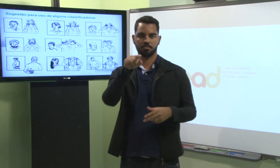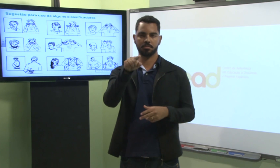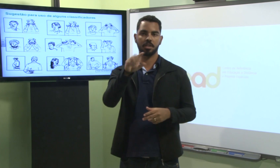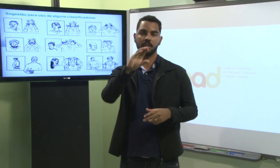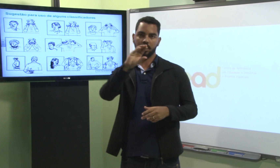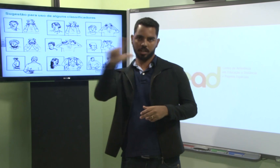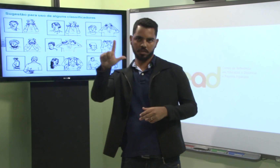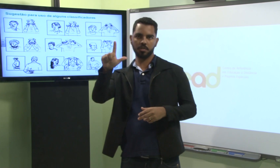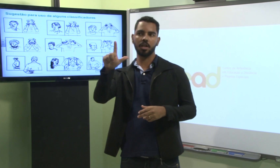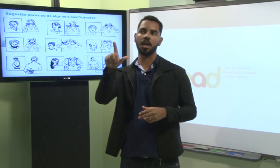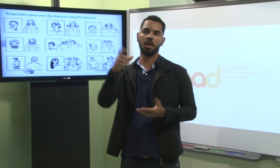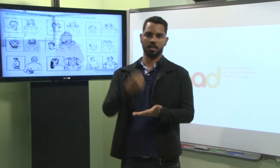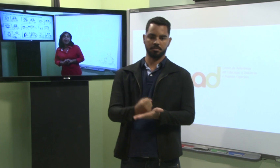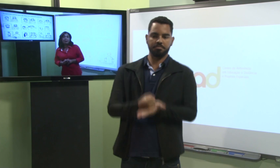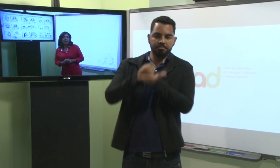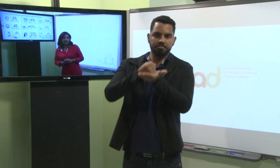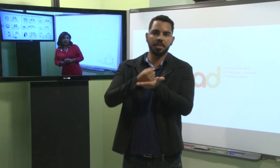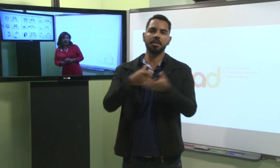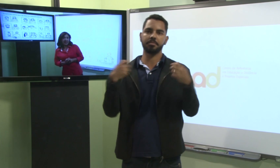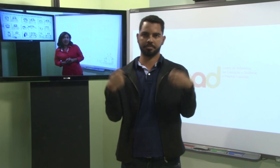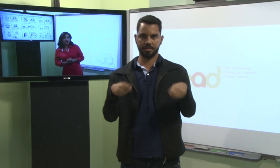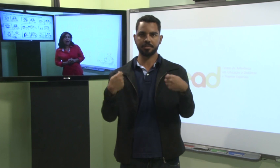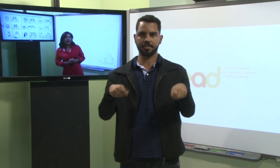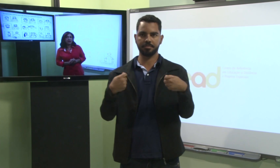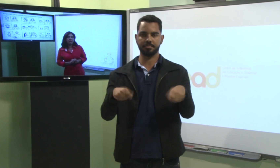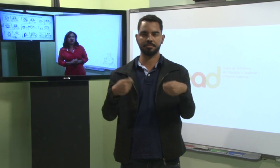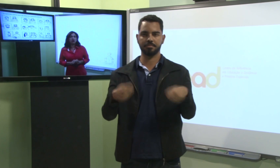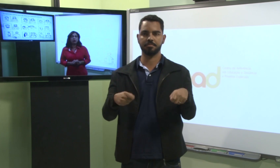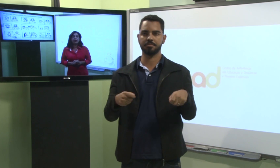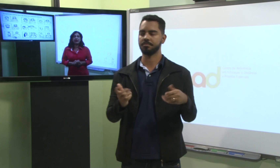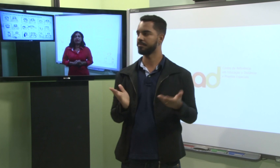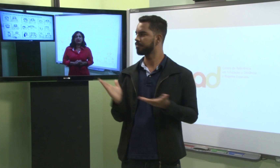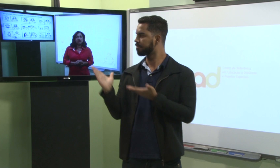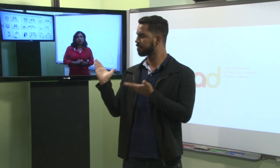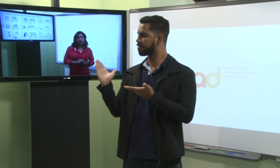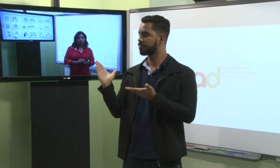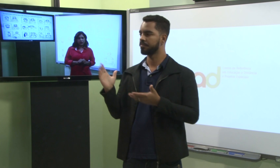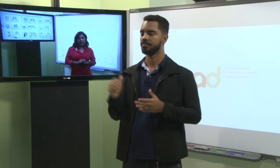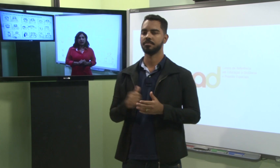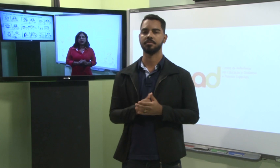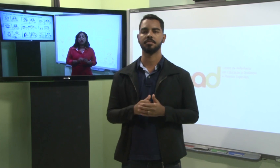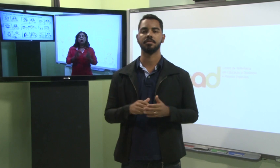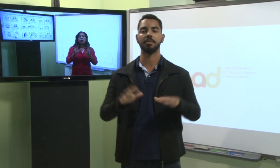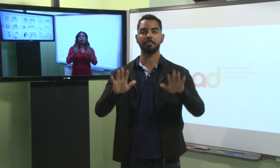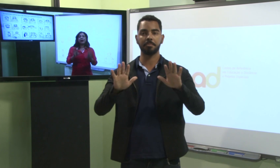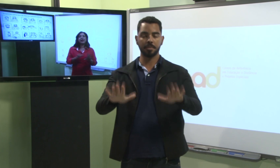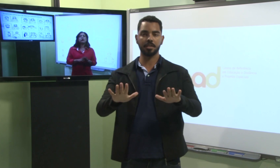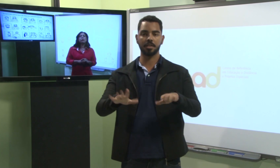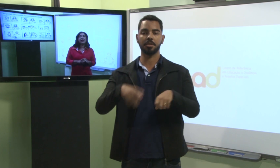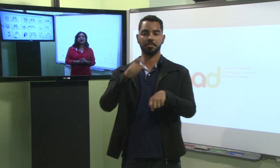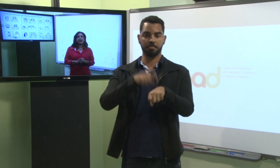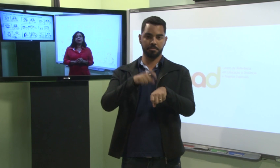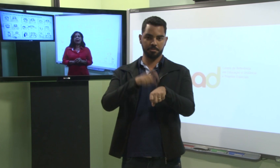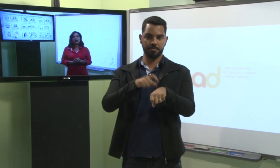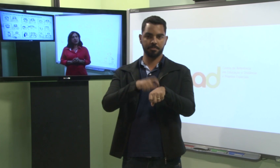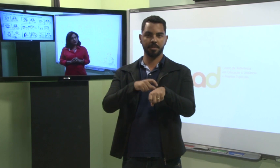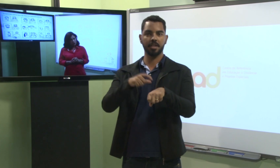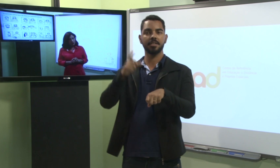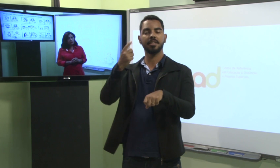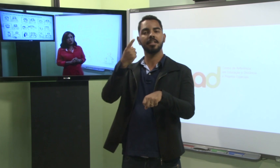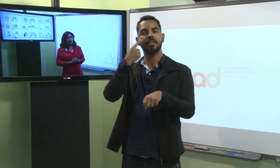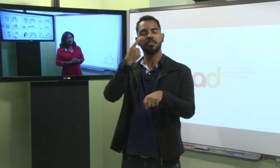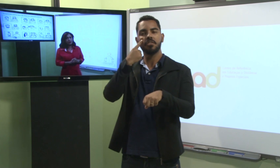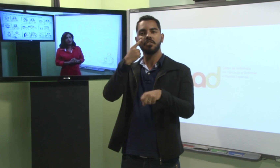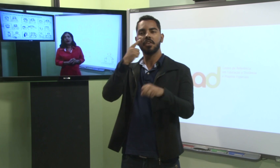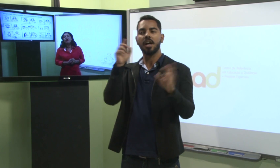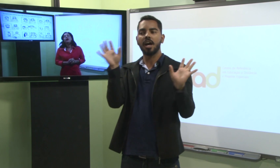dos classificadores. Mas, na verdade, a intenção neste momento é fazer junto com vocês uma retomada da temática que